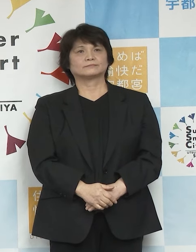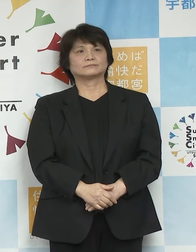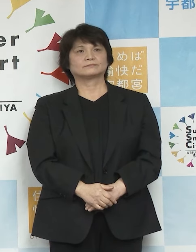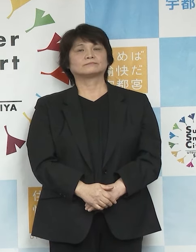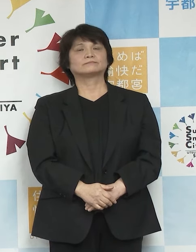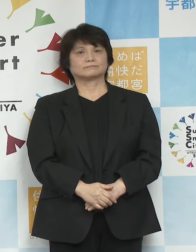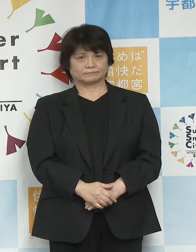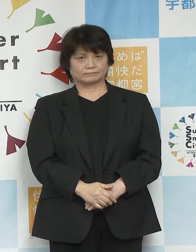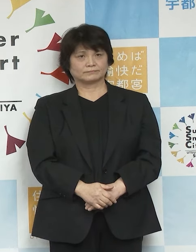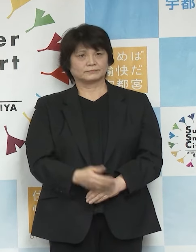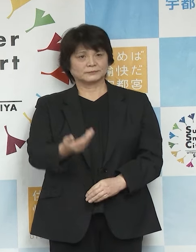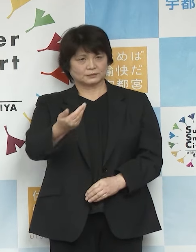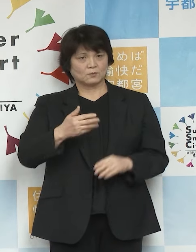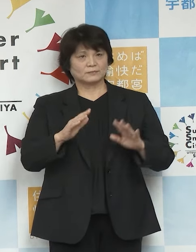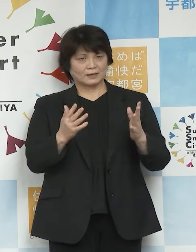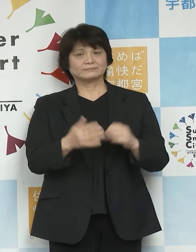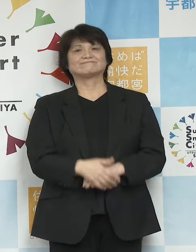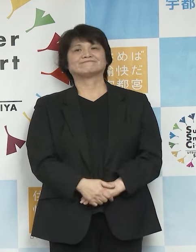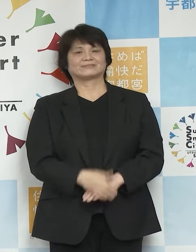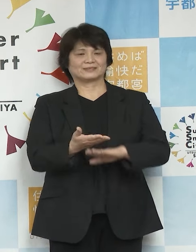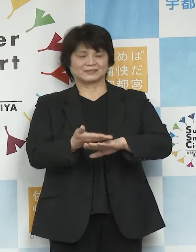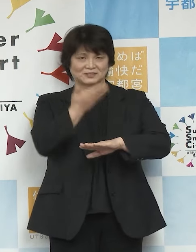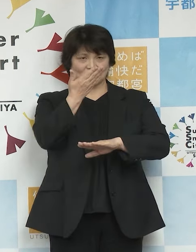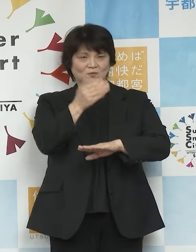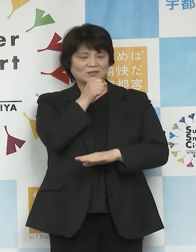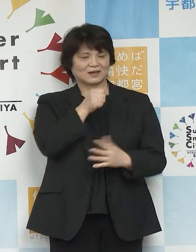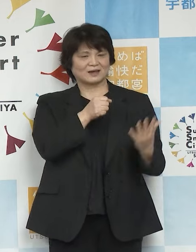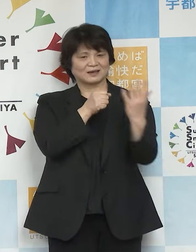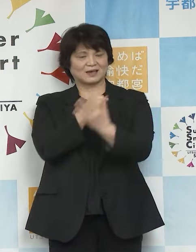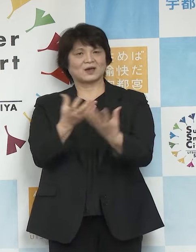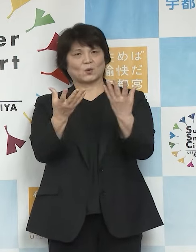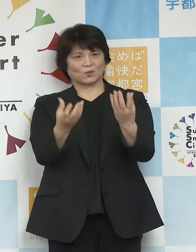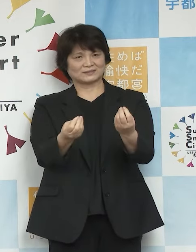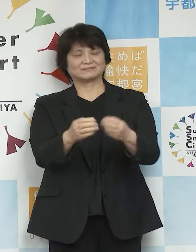よろしいでしょうか。ではそれでは以上で記者会見を終了